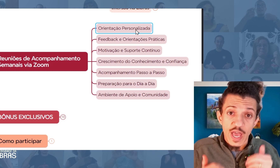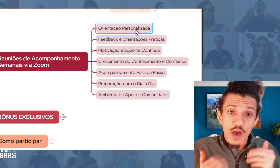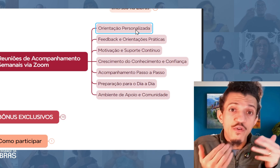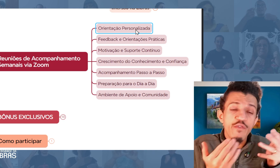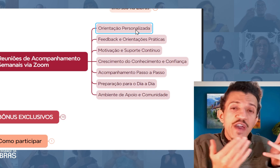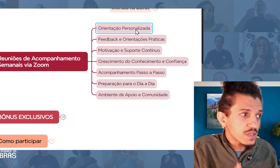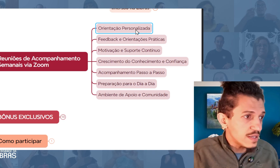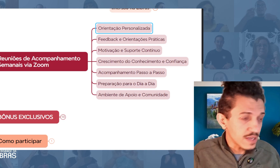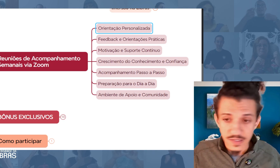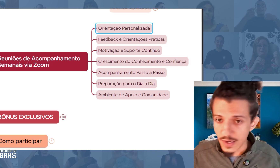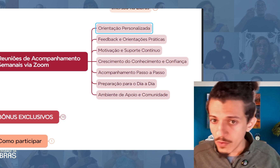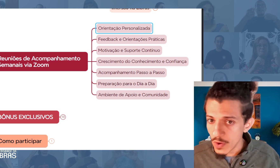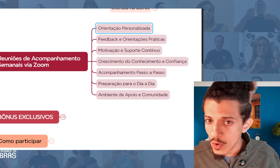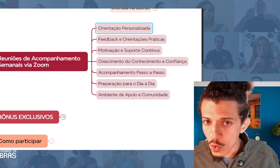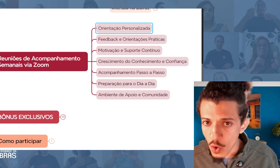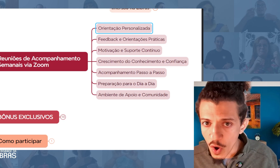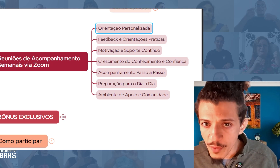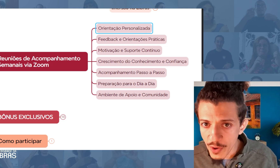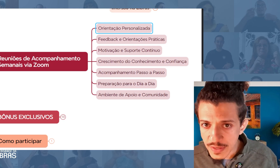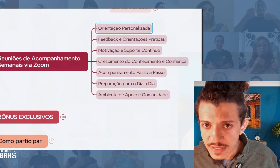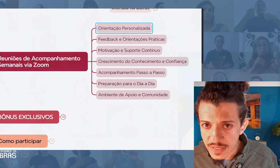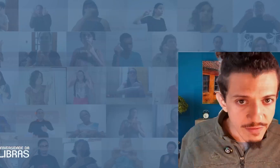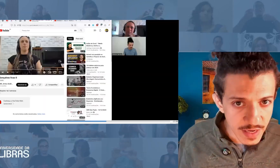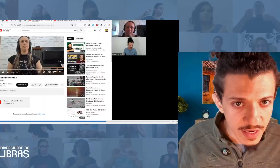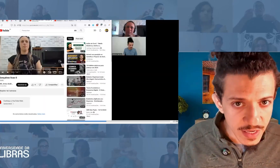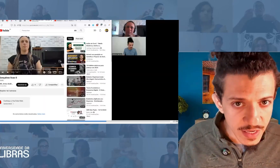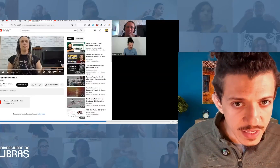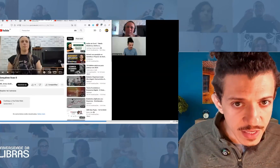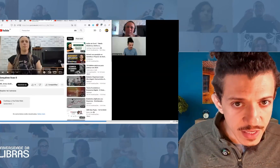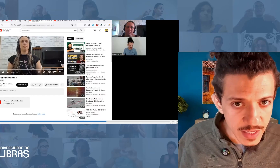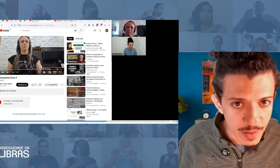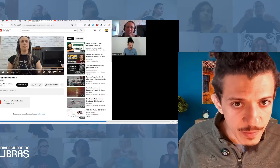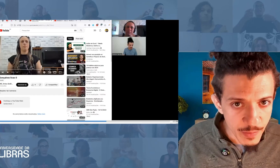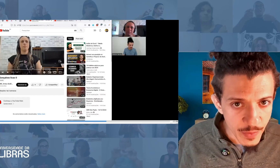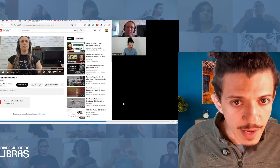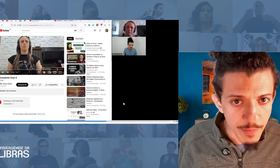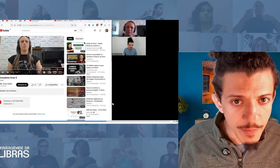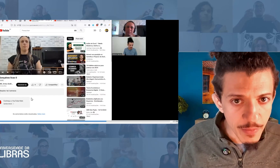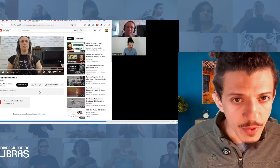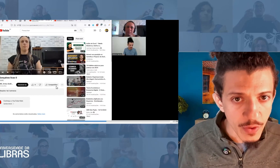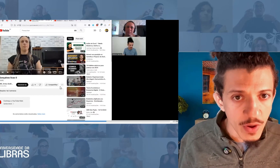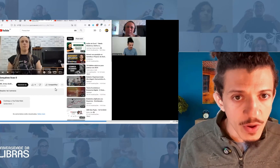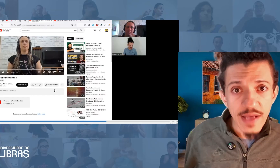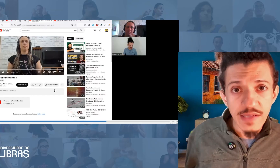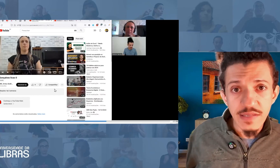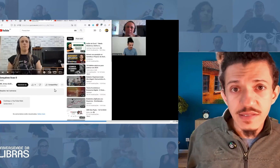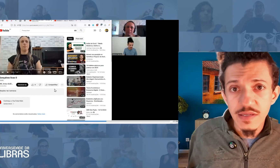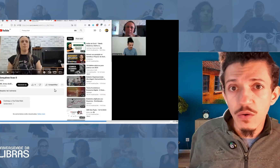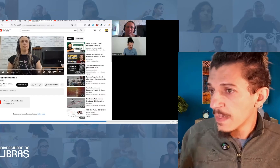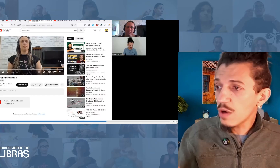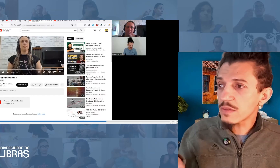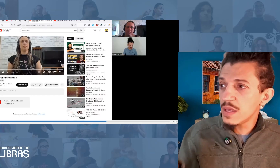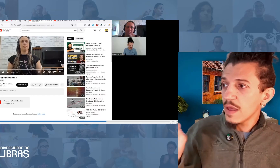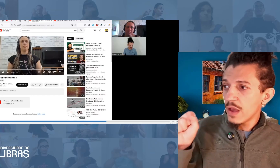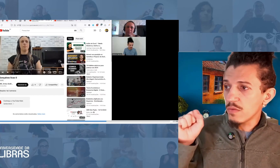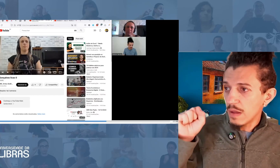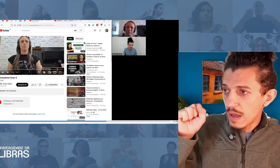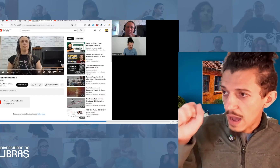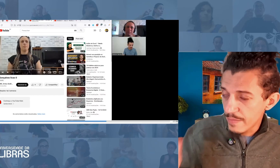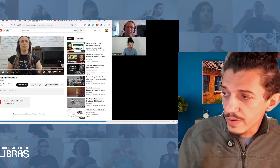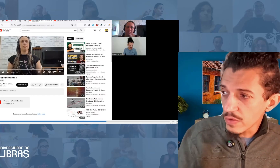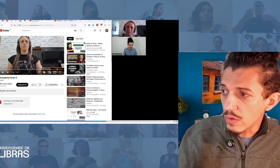vou ver a sua sinalização, como eu estava fazendo aqui, por exemplo, com essa outra mentorada aqui, olha. Nesse momento aqui,